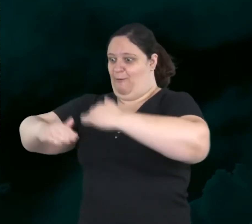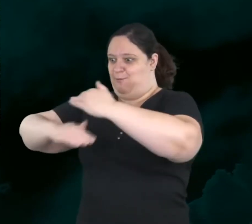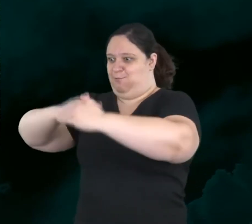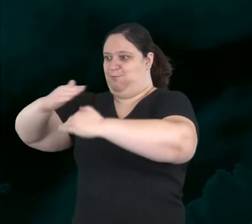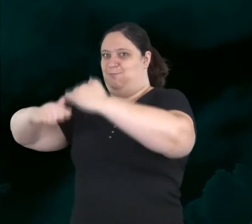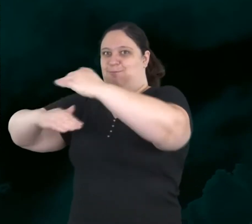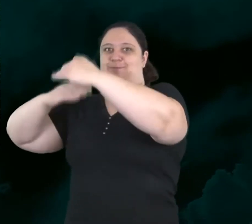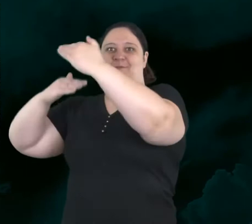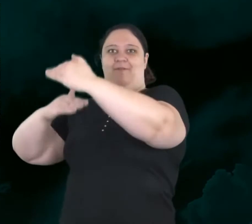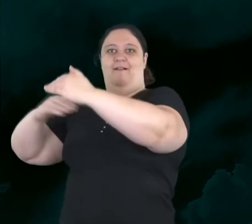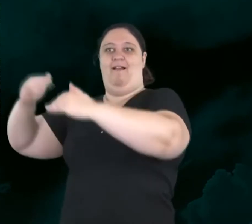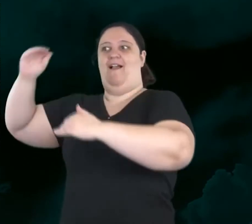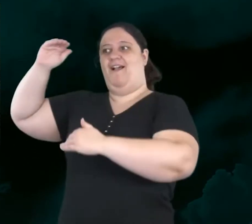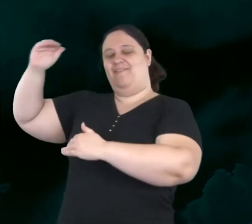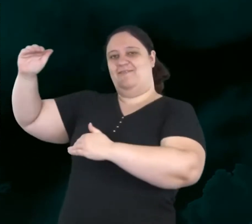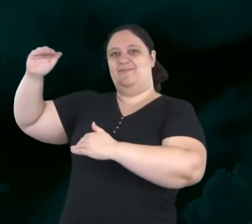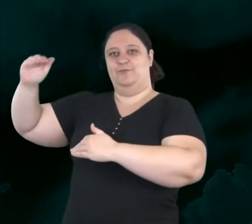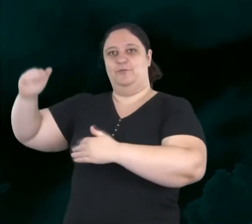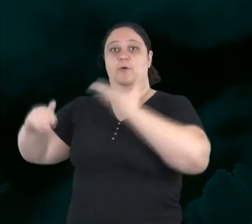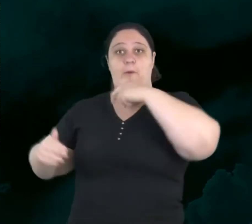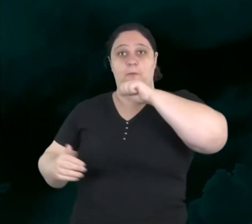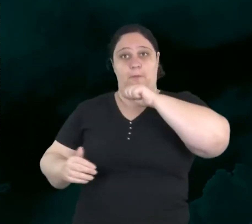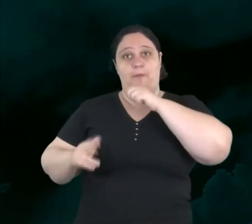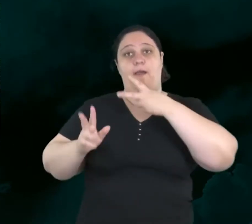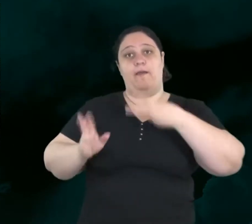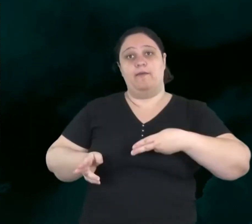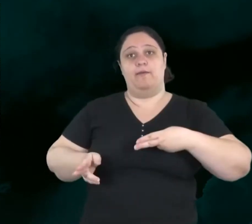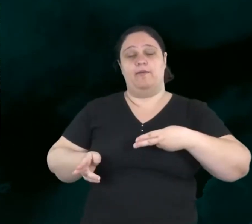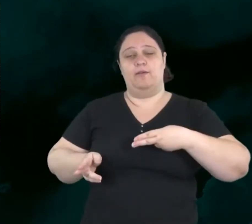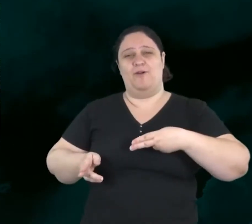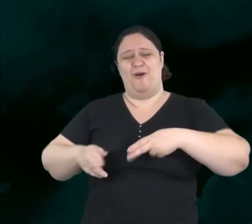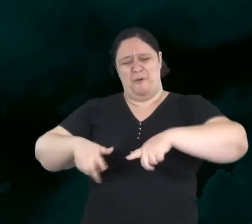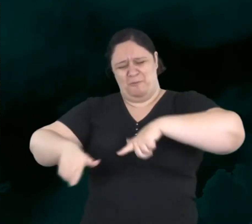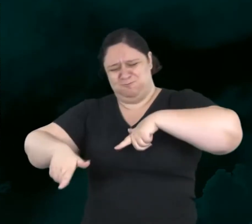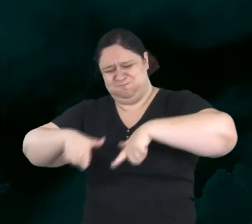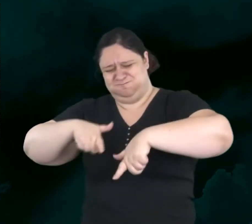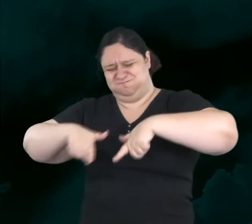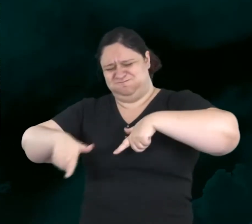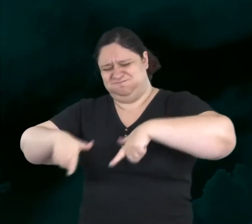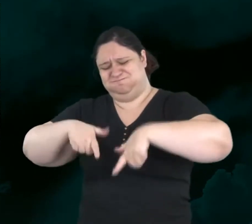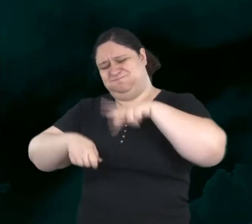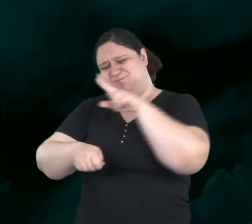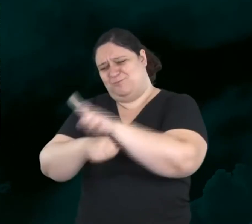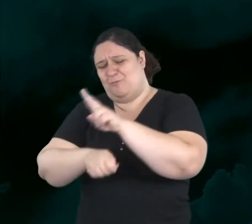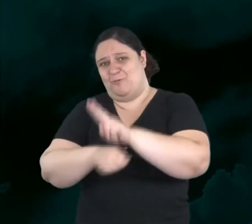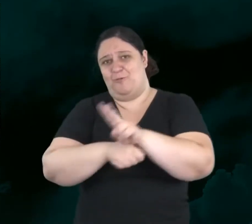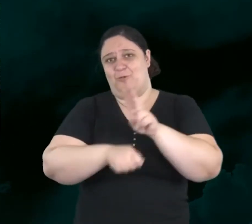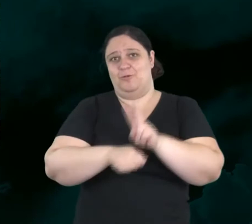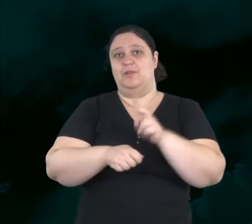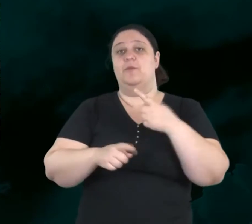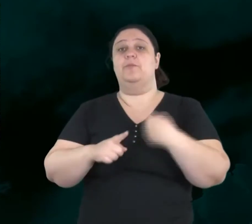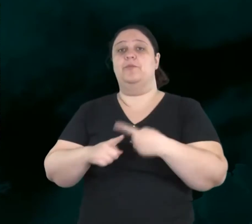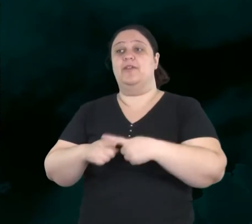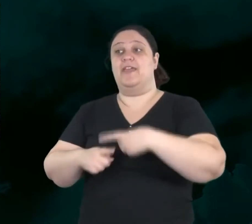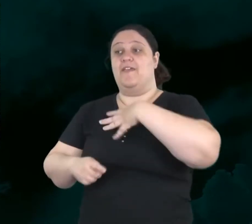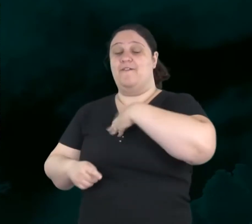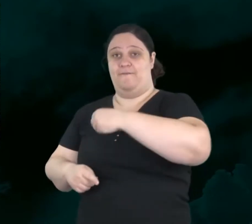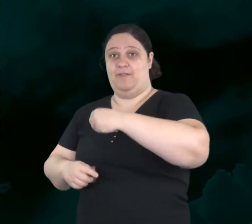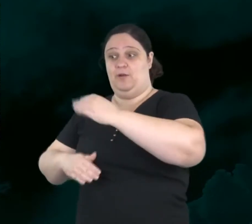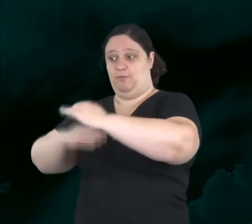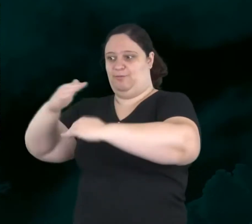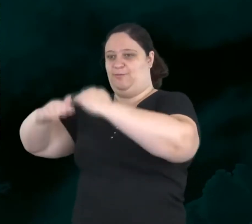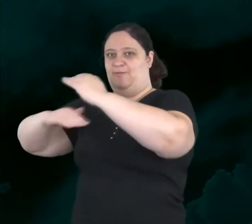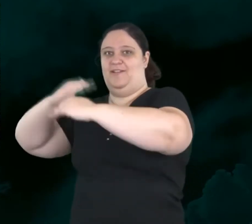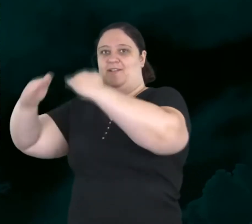pai também trabalha com fadigas, com labutas, mas é para o filho se tornar alguém útil, né? Na